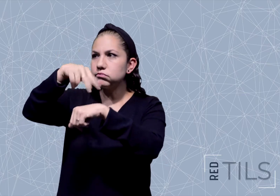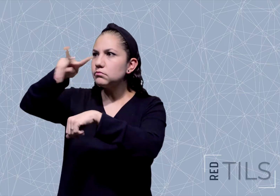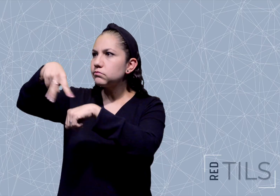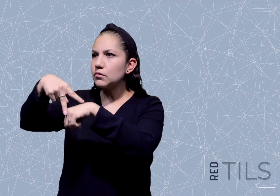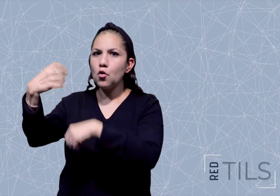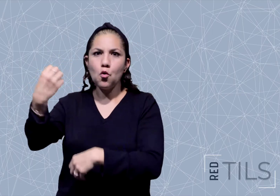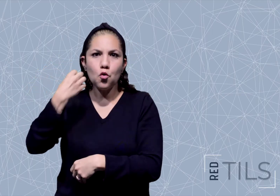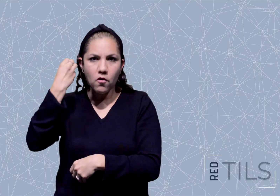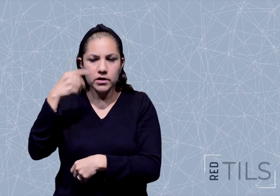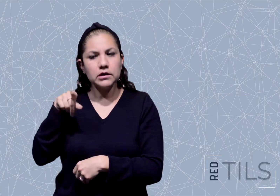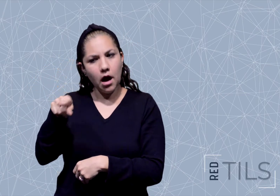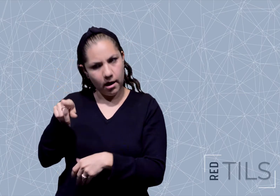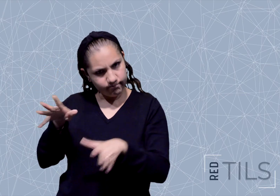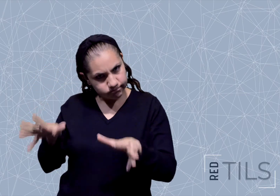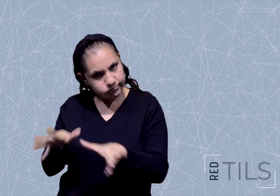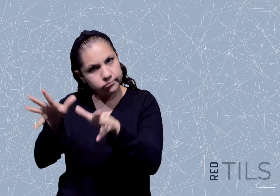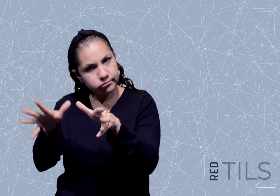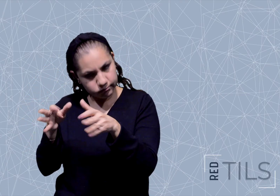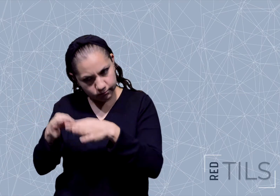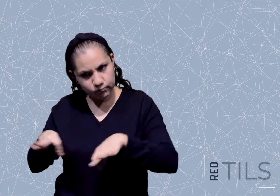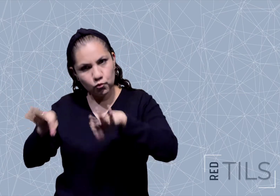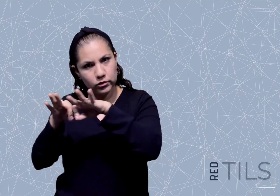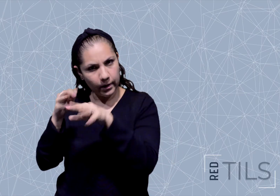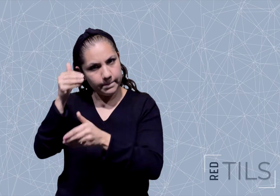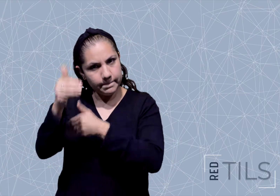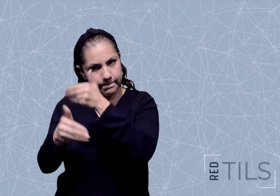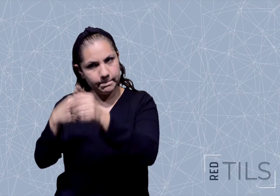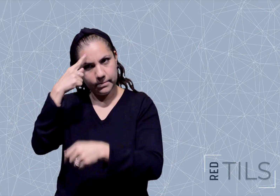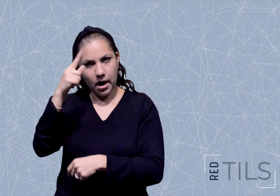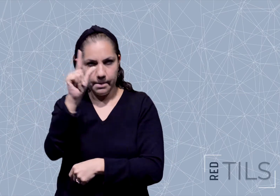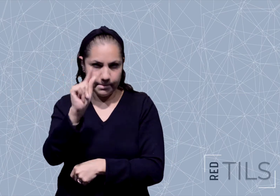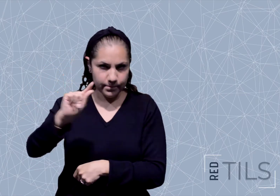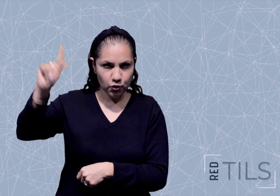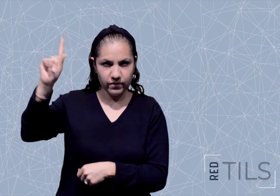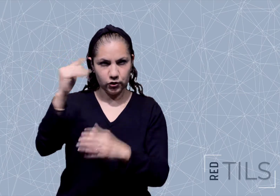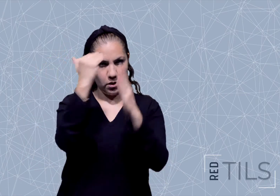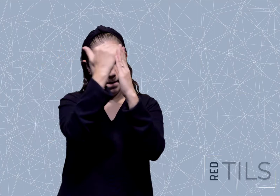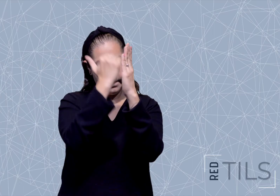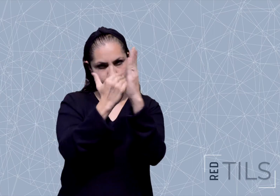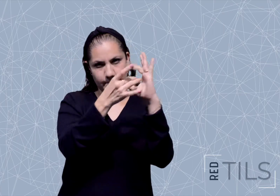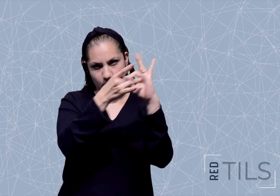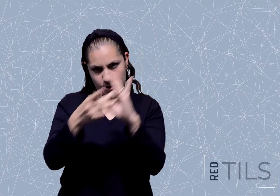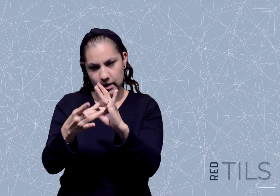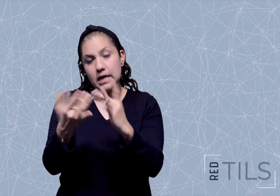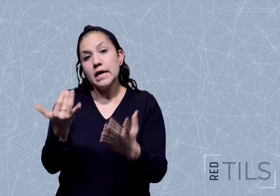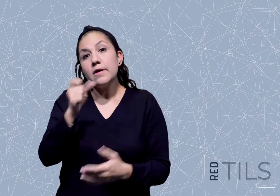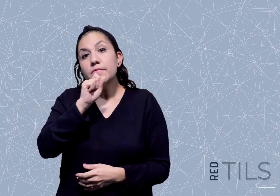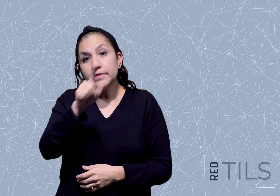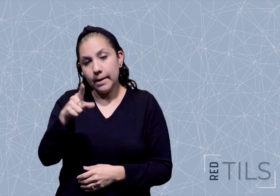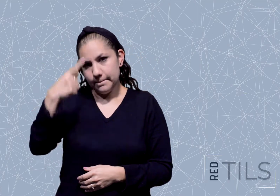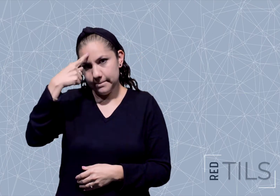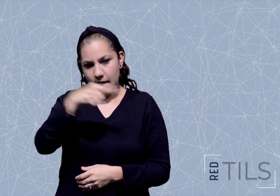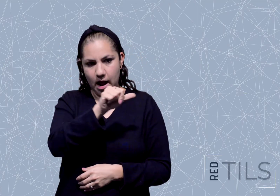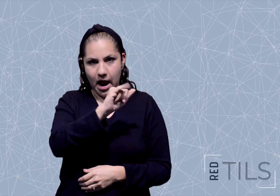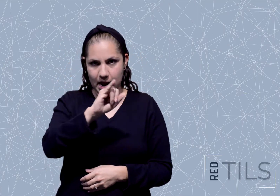que trabajan en conferencias, así como para propiciar la afiliación de intérpretes de lenguas de señas a la